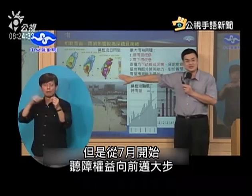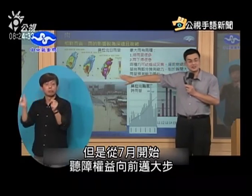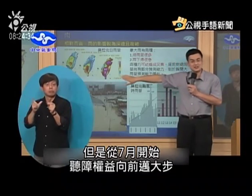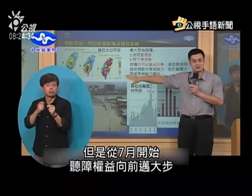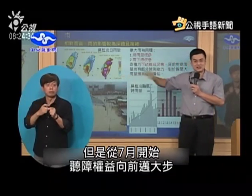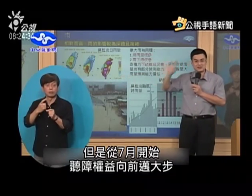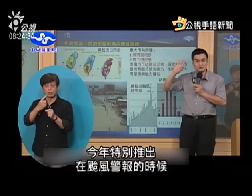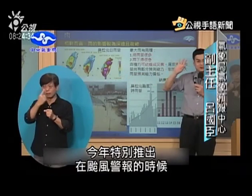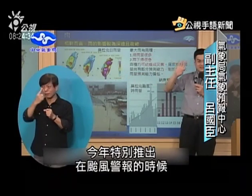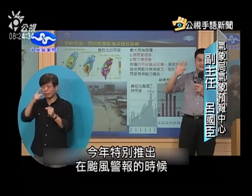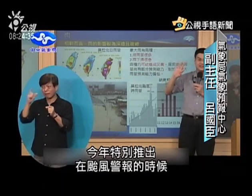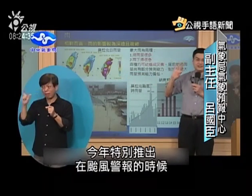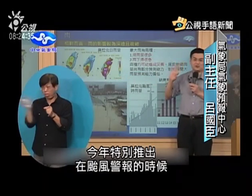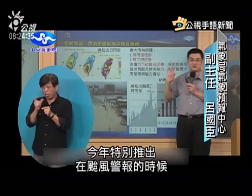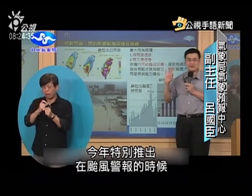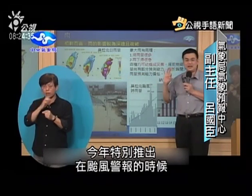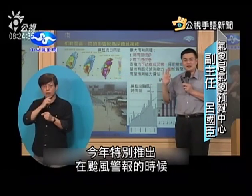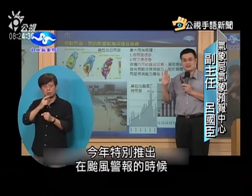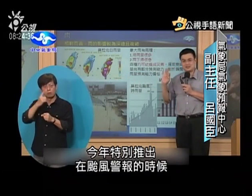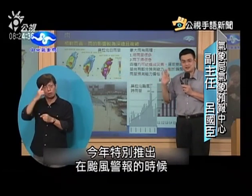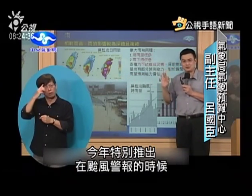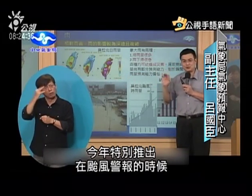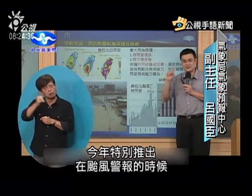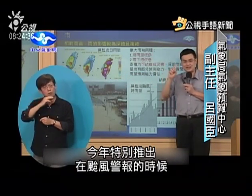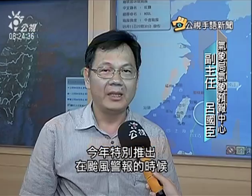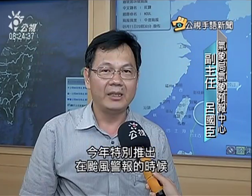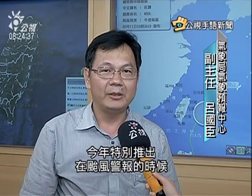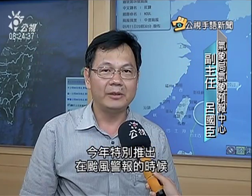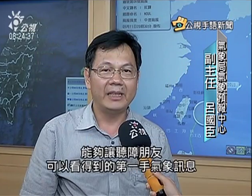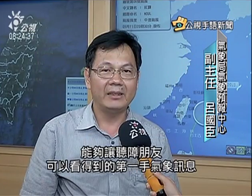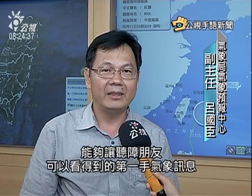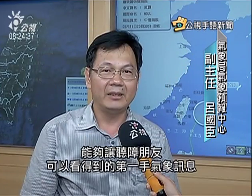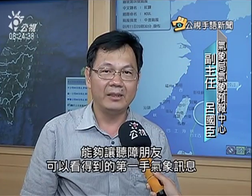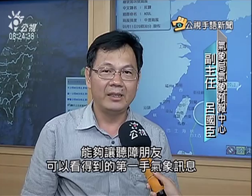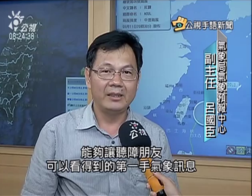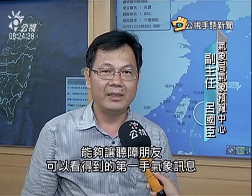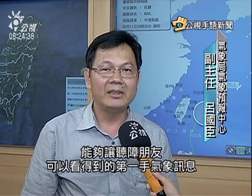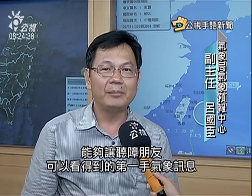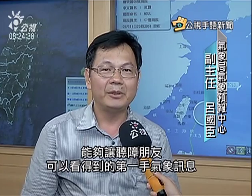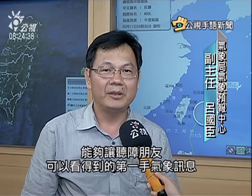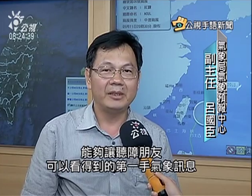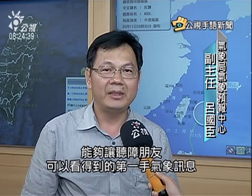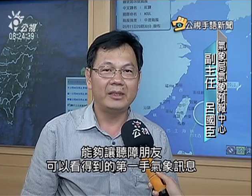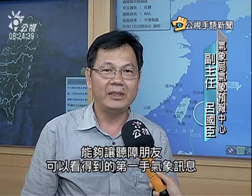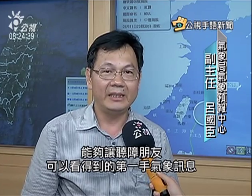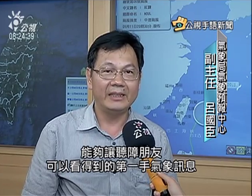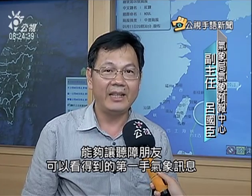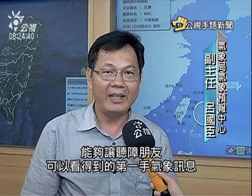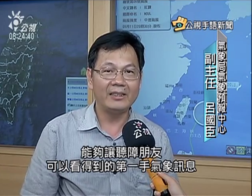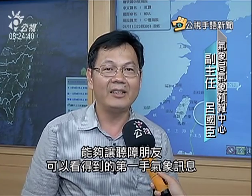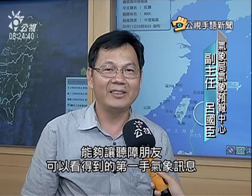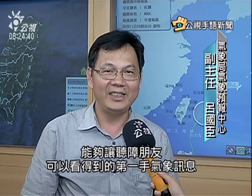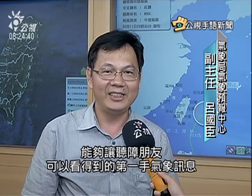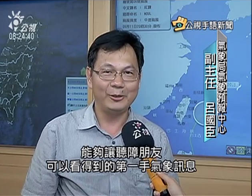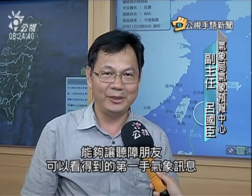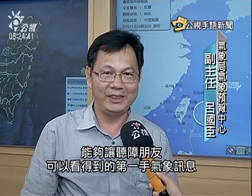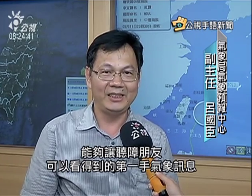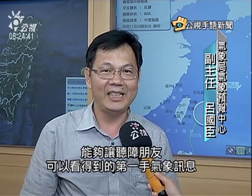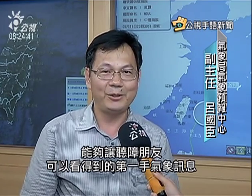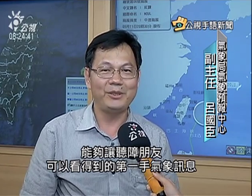步。 今年呢，特别推出在台风警报的时候，能够让听障朋友可以看得到的第一手气象讯